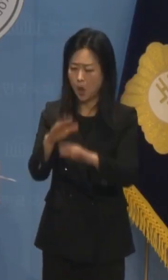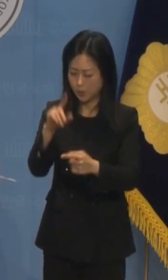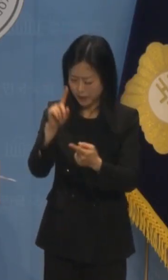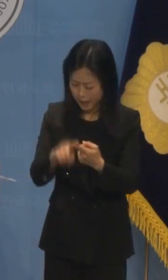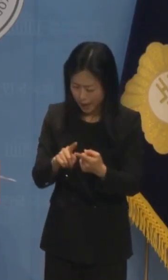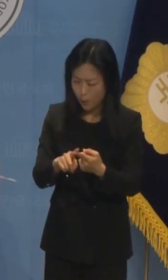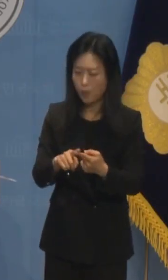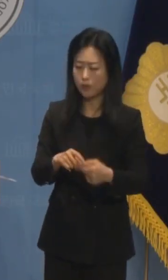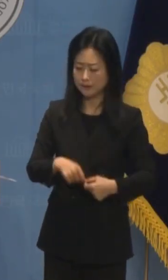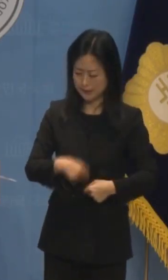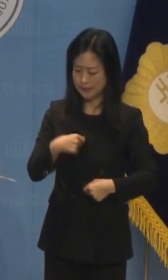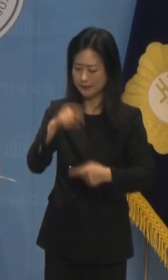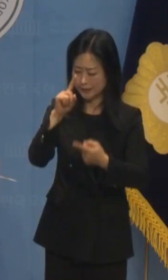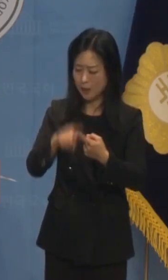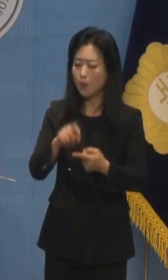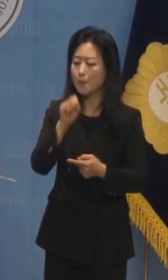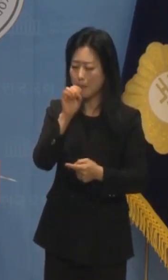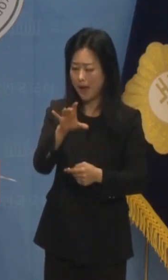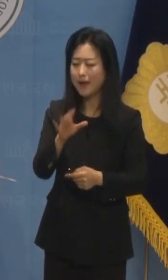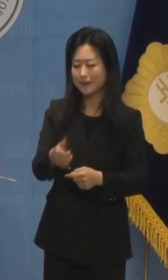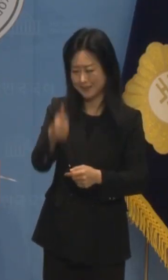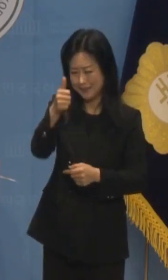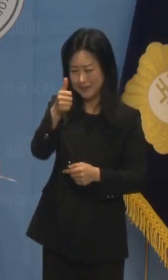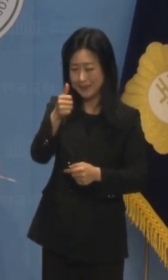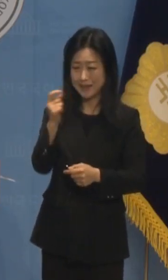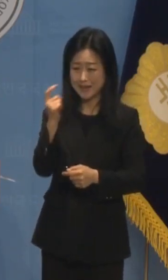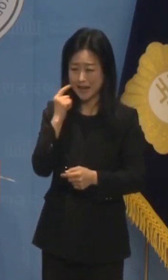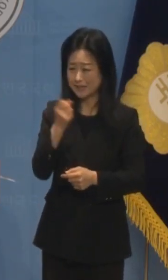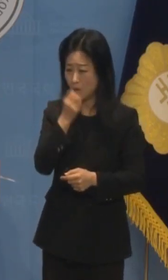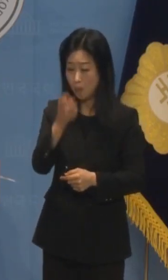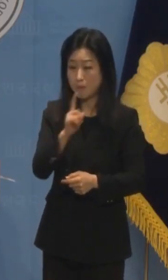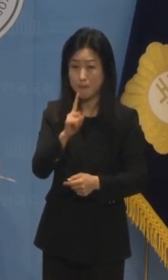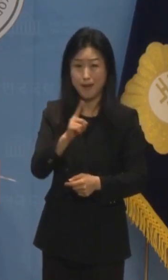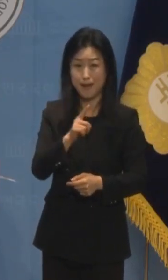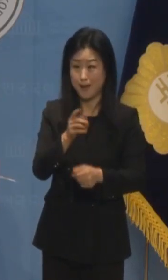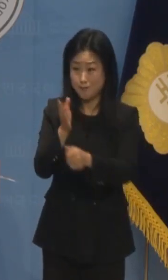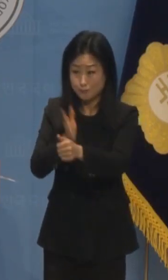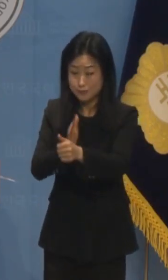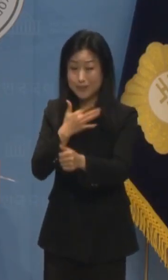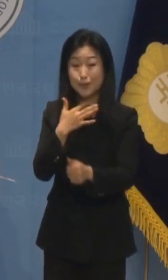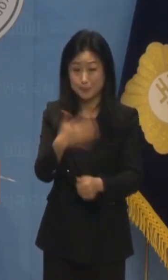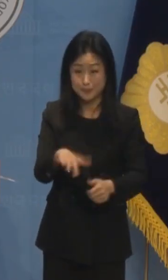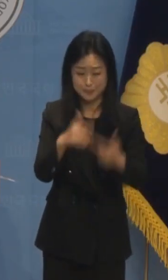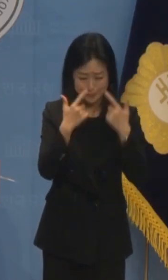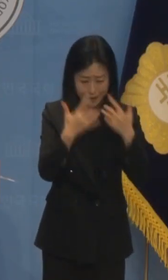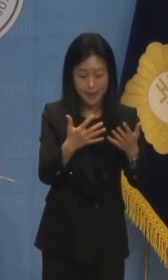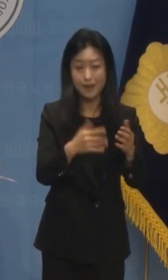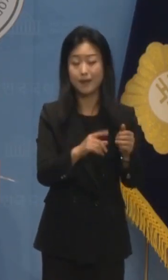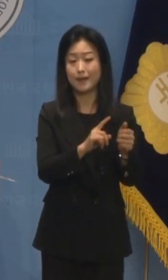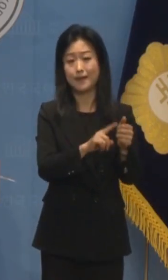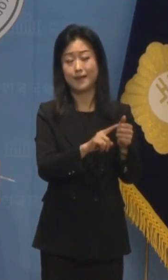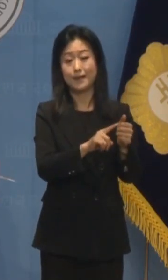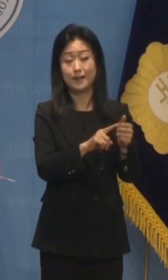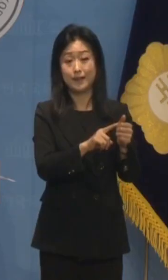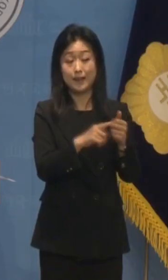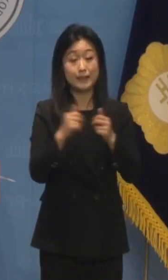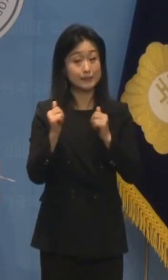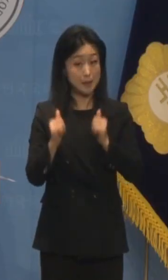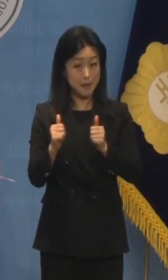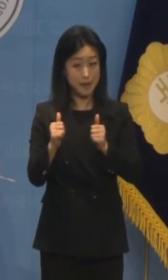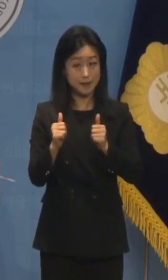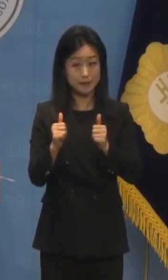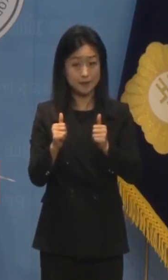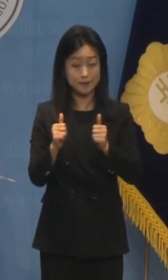말해달라고 말했을 뿐 위증해달라고 부탁한 사실이 없음이 명백합니다. 재판부가